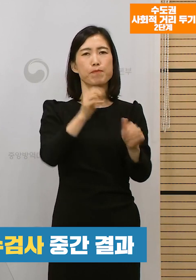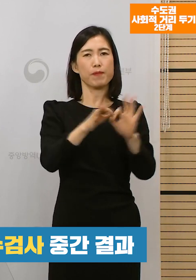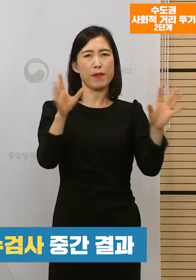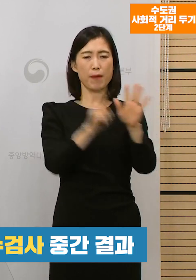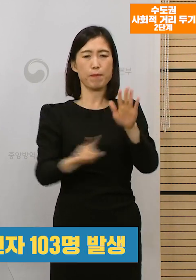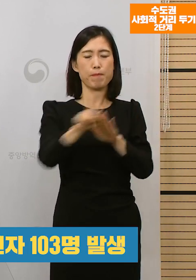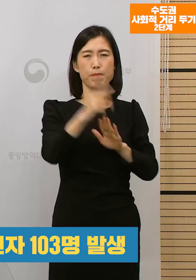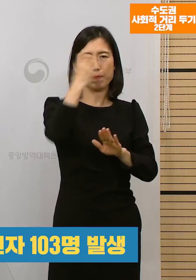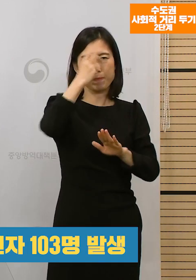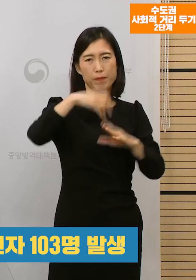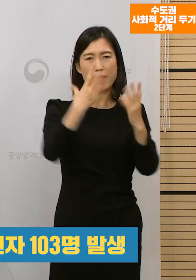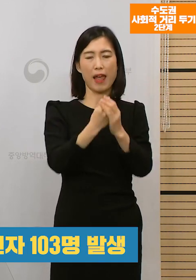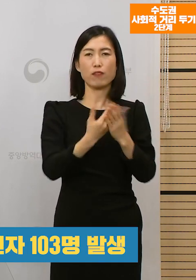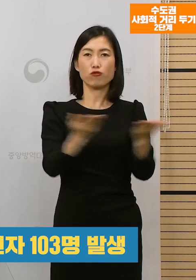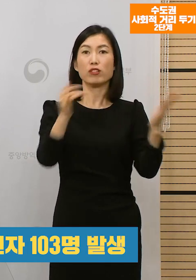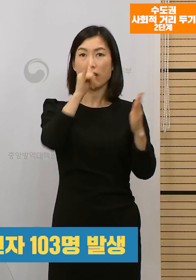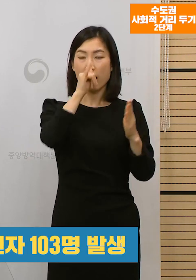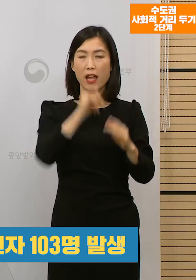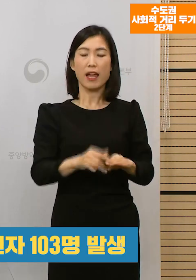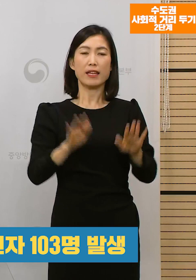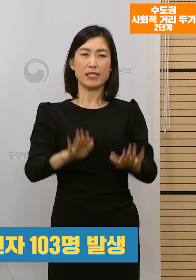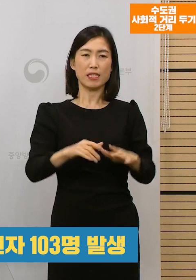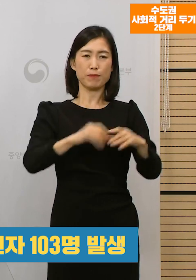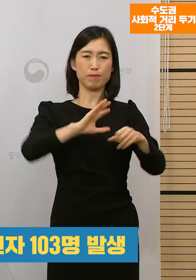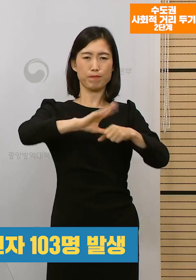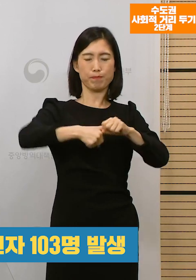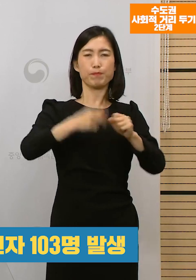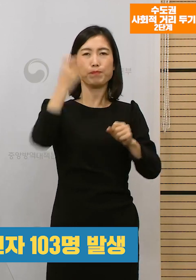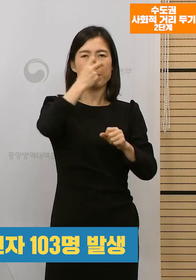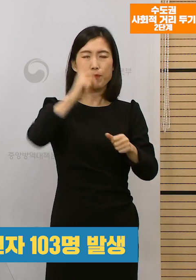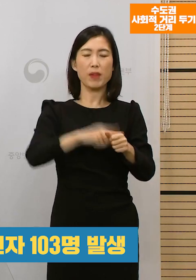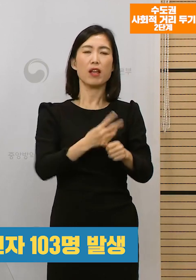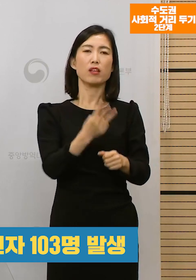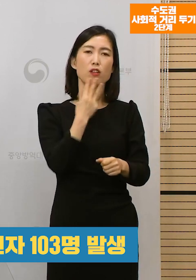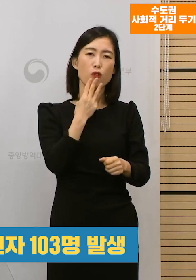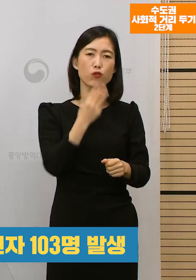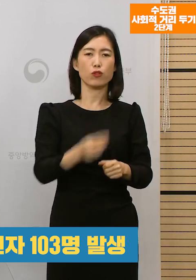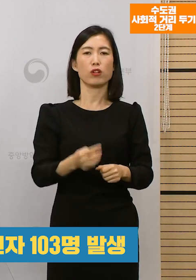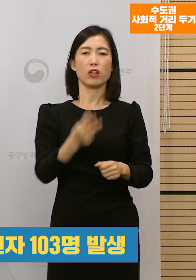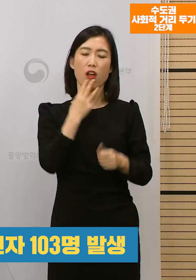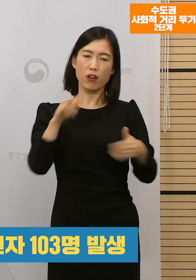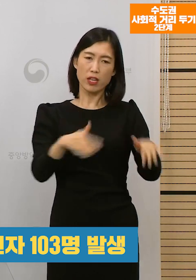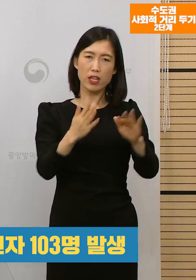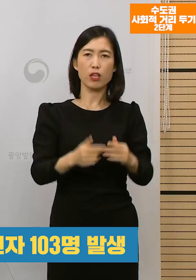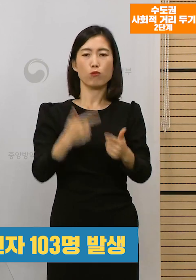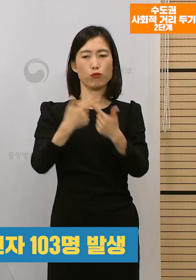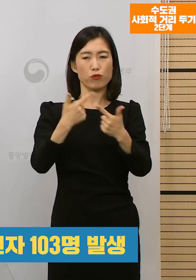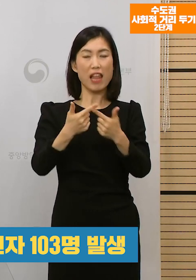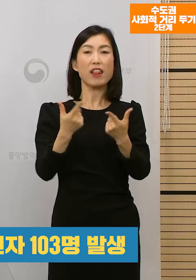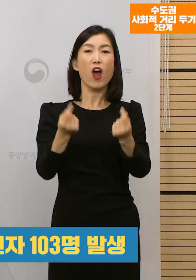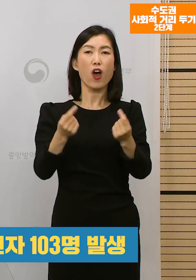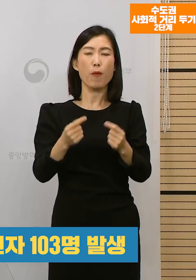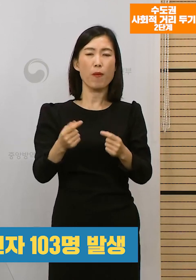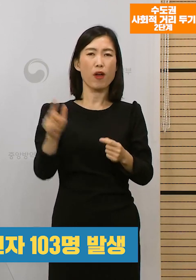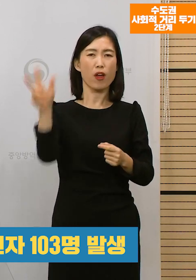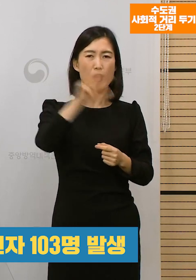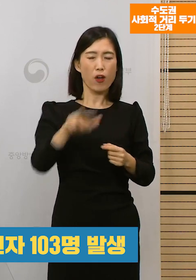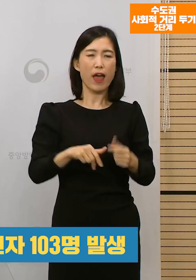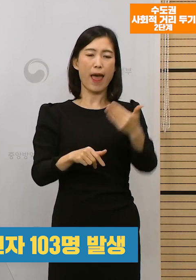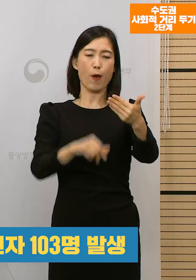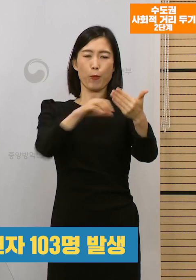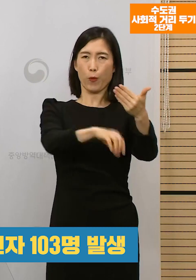말씀드리겠습니다. 현재까지 일제검사를 통해서 서울, 경기, 부산 등 9개의 감염